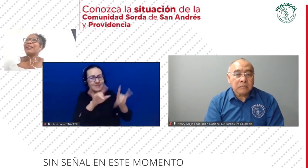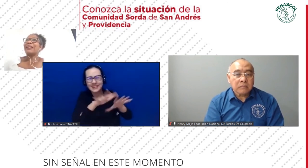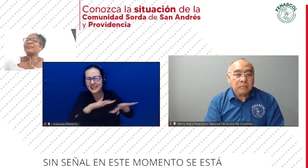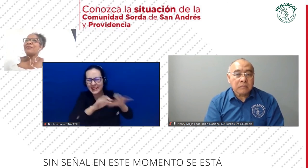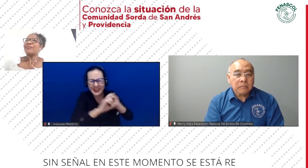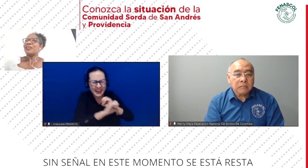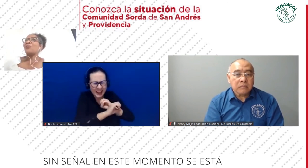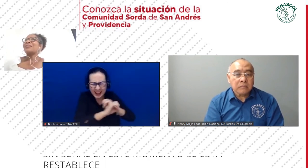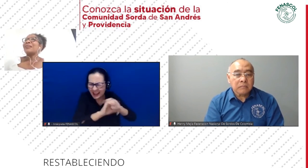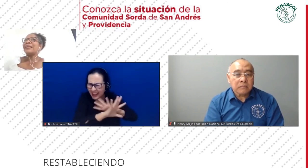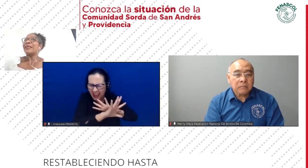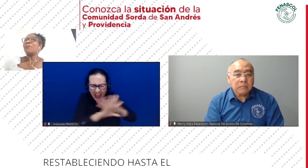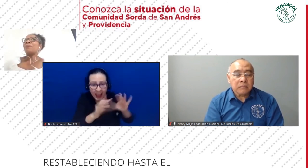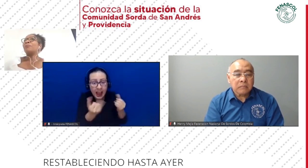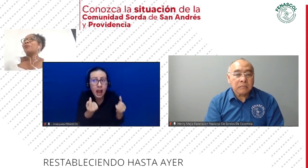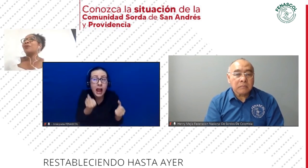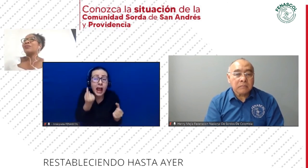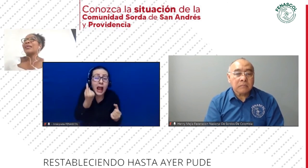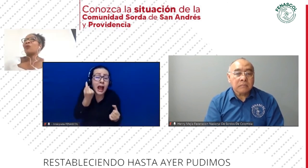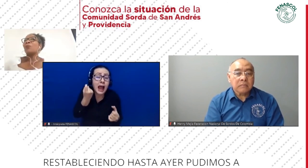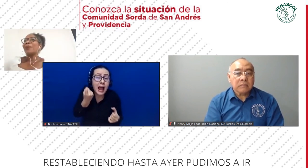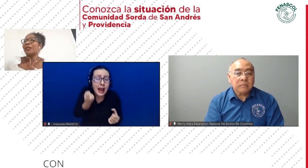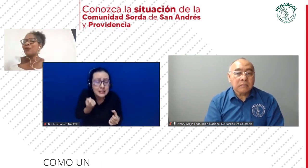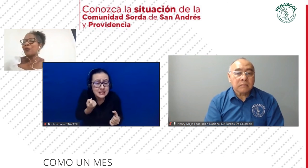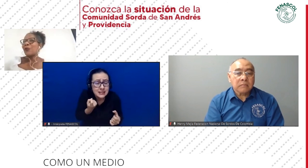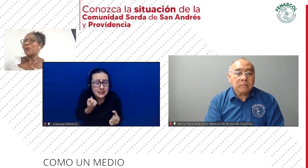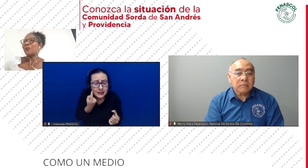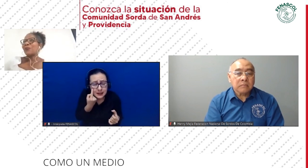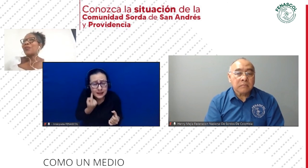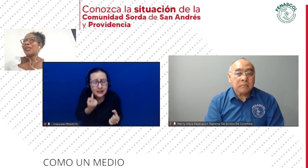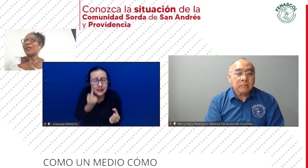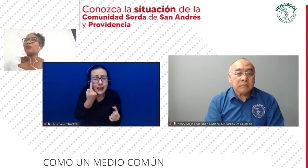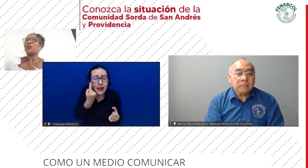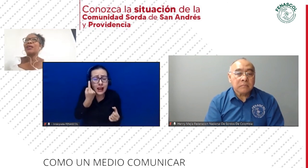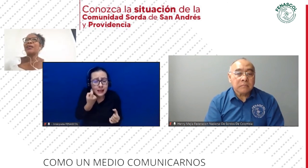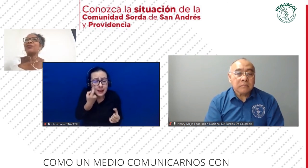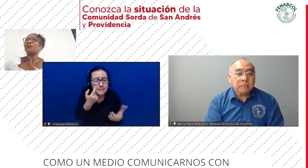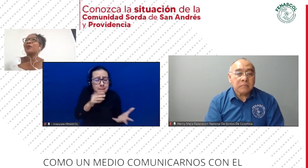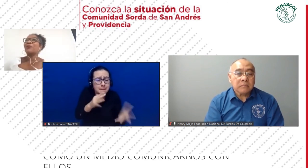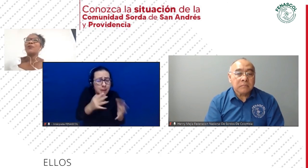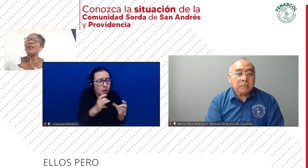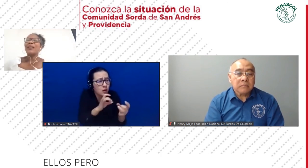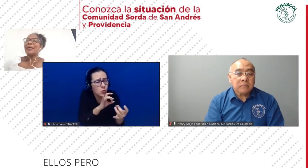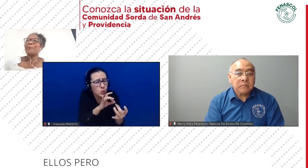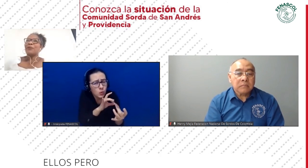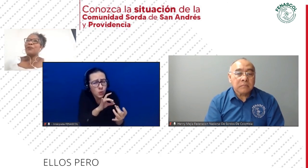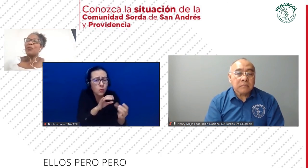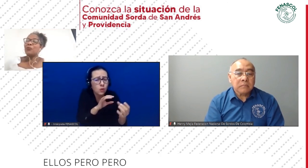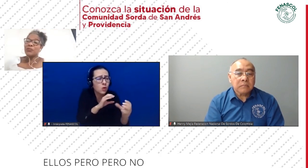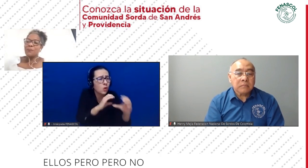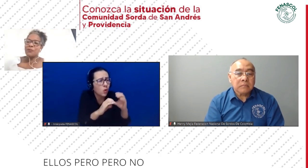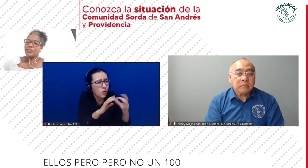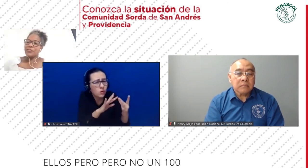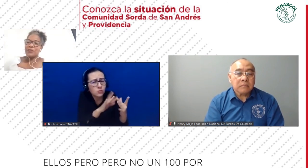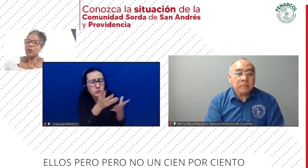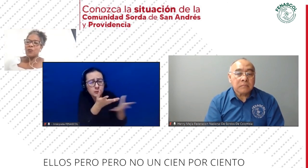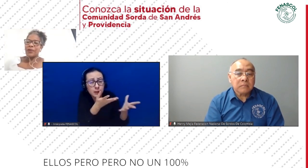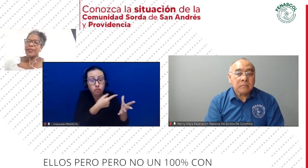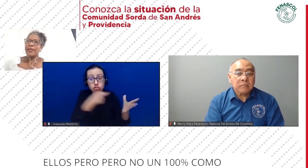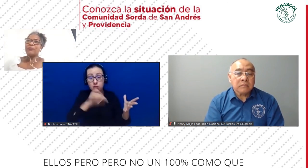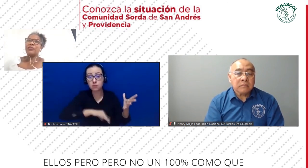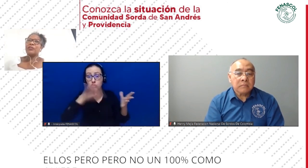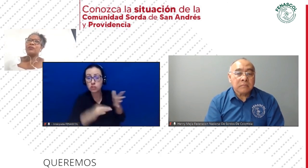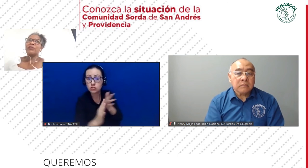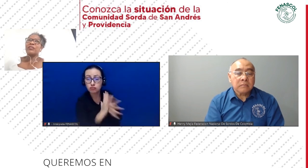momento se está restableciendo hasta ayer pudimos ahí como medio comunicarnos con ellos pero pero no un 100%